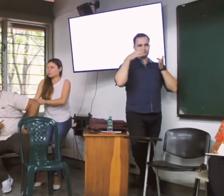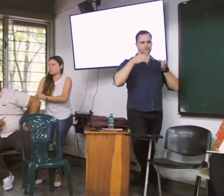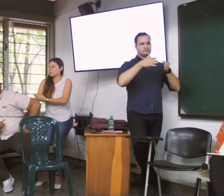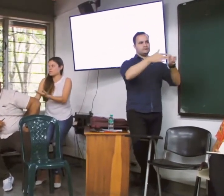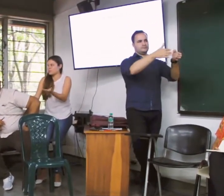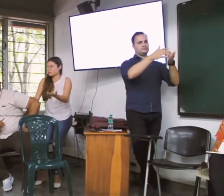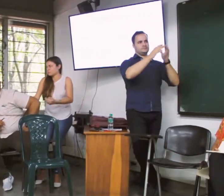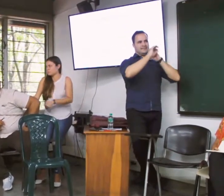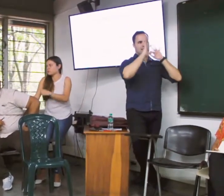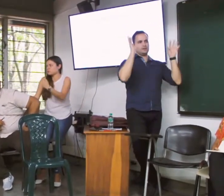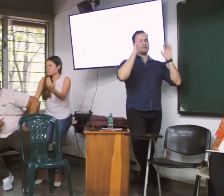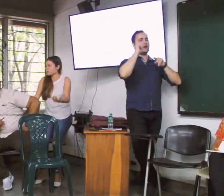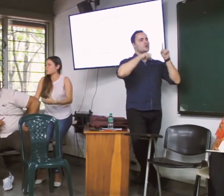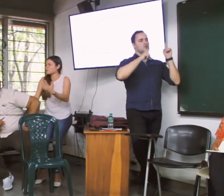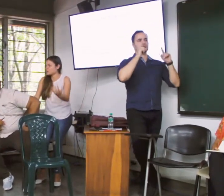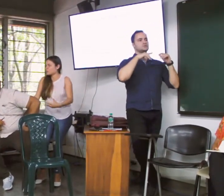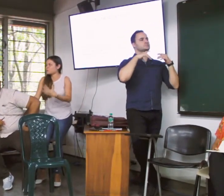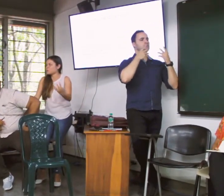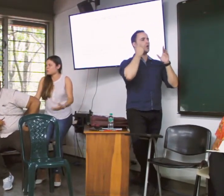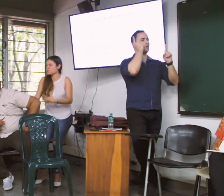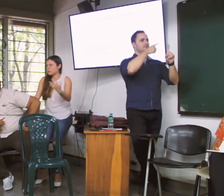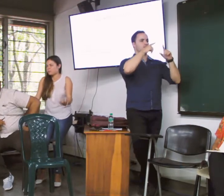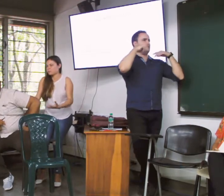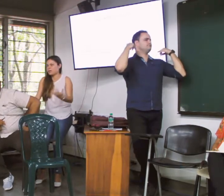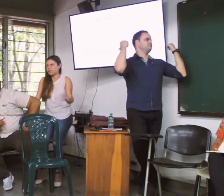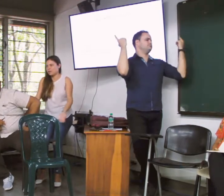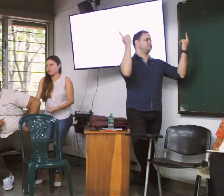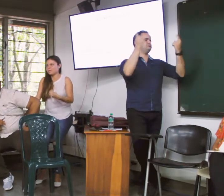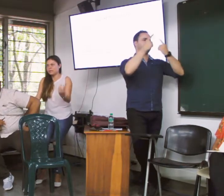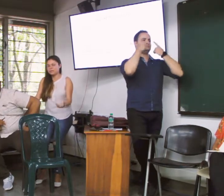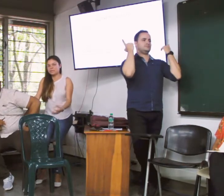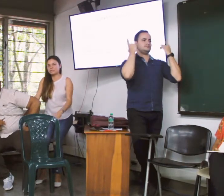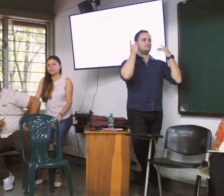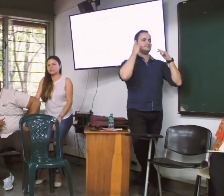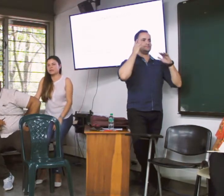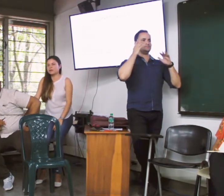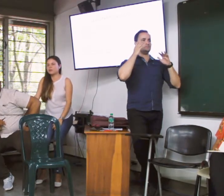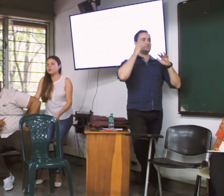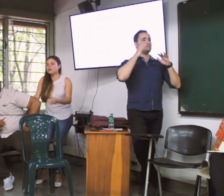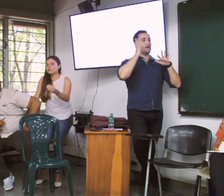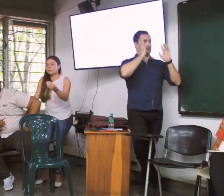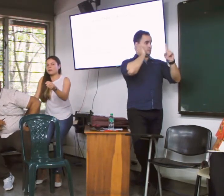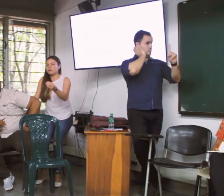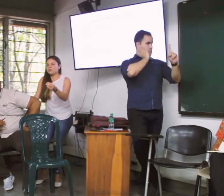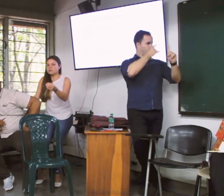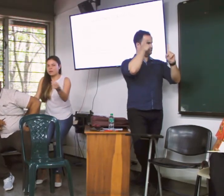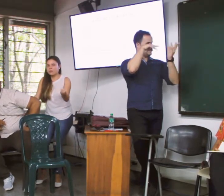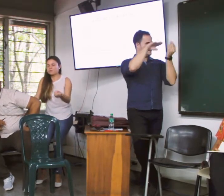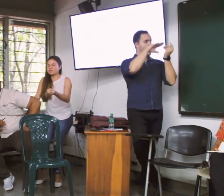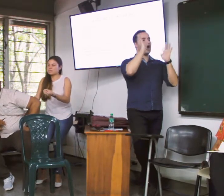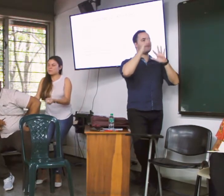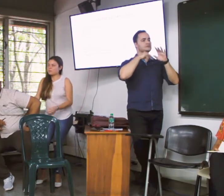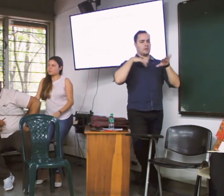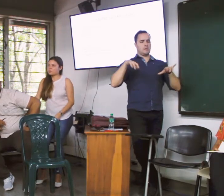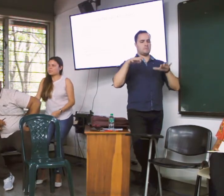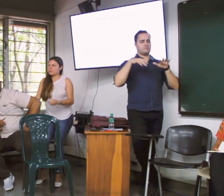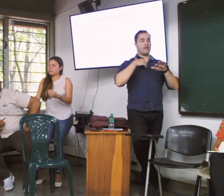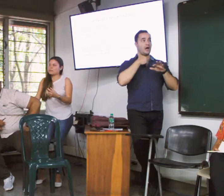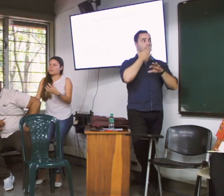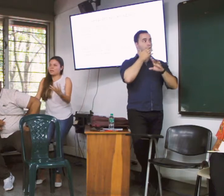un objetivo tácito. Nosotros terminamos haciendo acciones que apuntan a la equidad sin explicitarlo, pero no sabemos en este